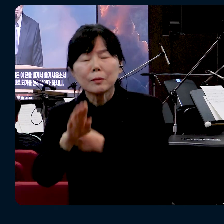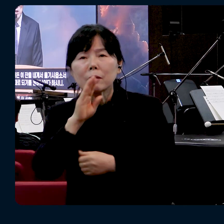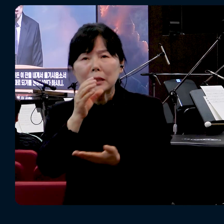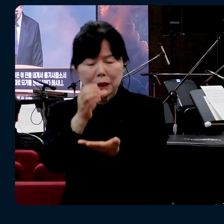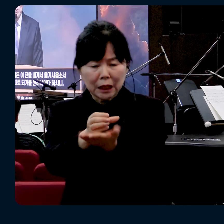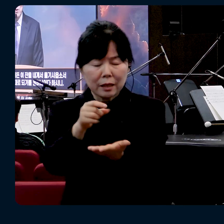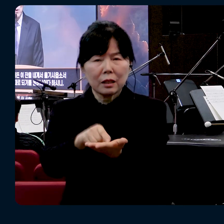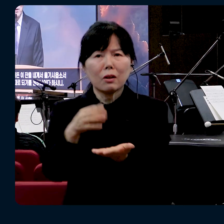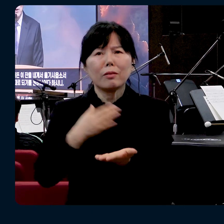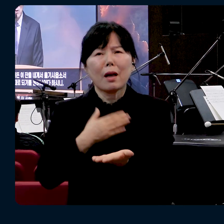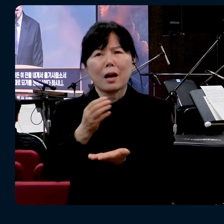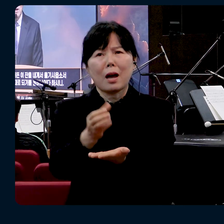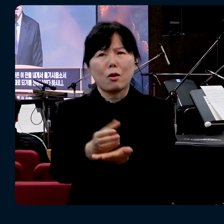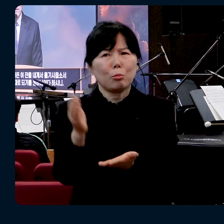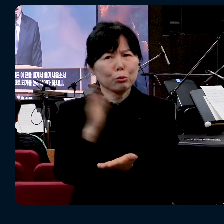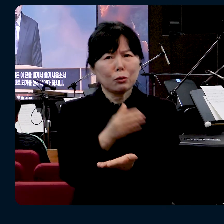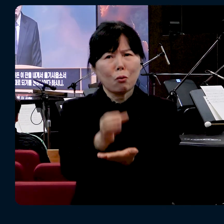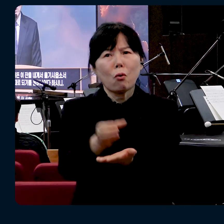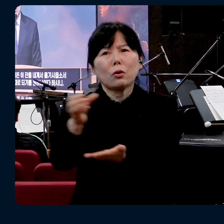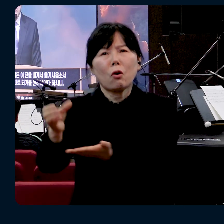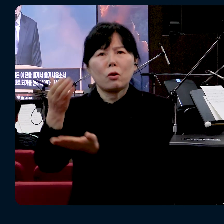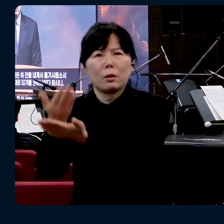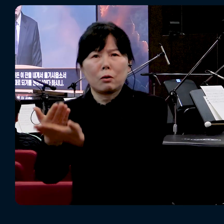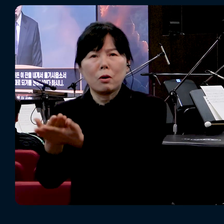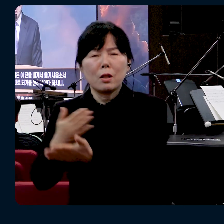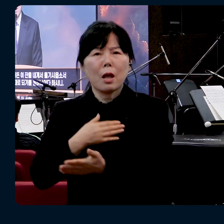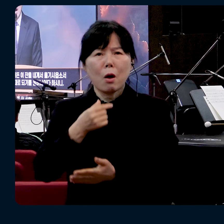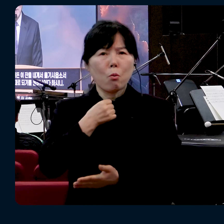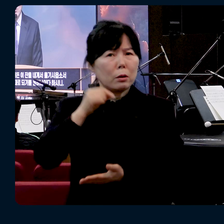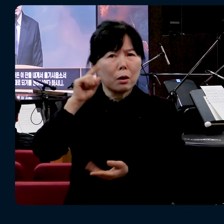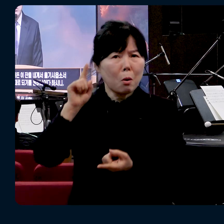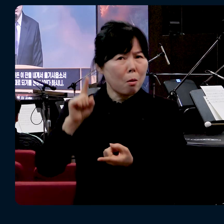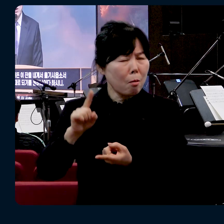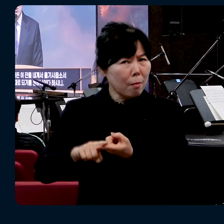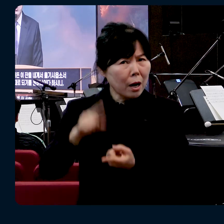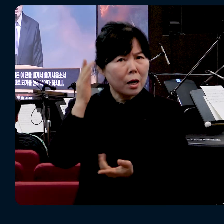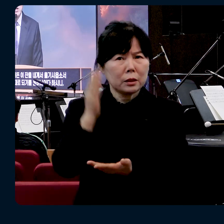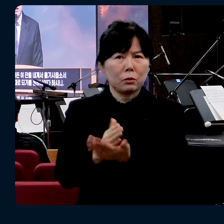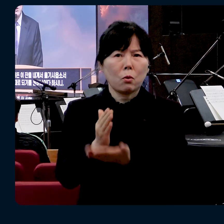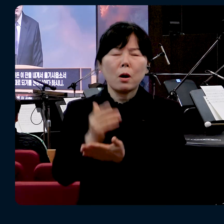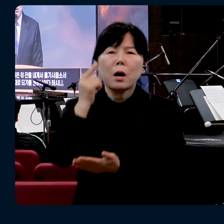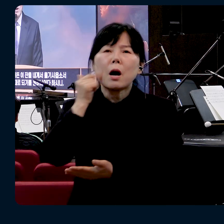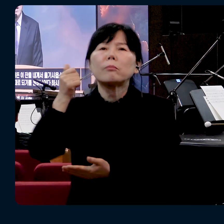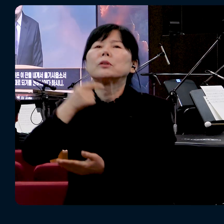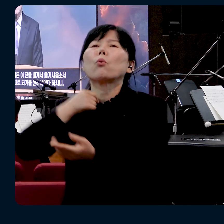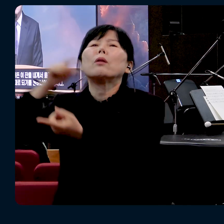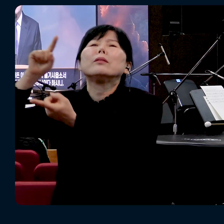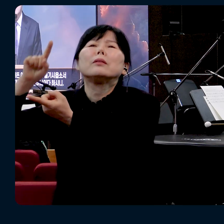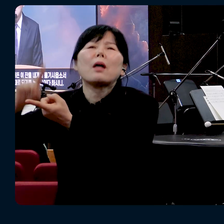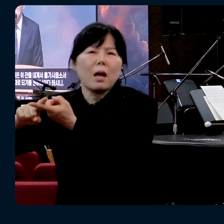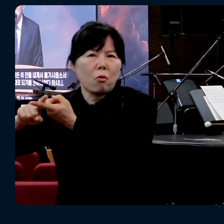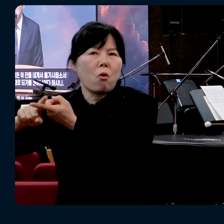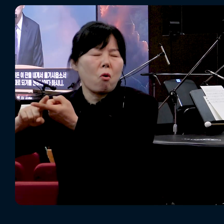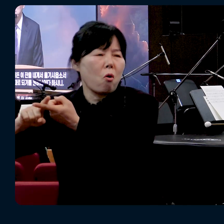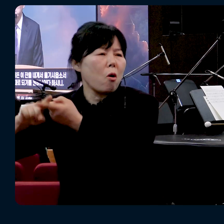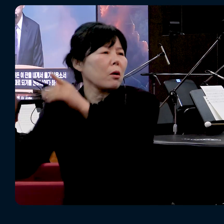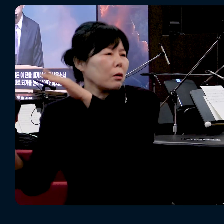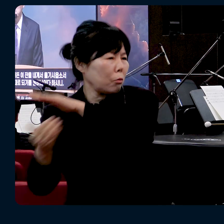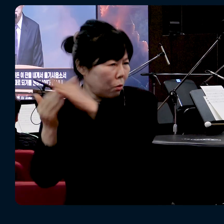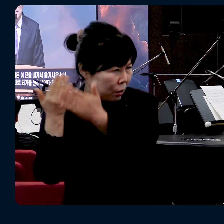내게서 옮기시옵소서. 그러나 내 원대로 마시옵고 아버지의 원대로 되기를 원하나이다